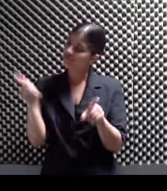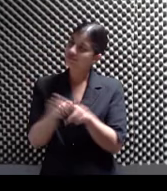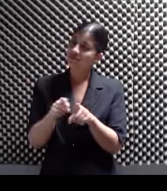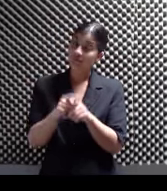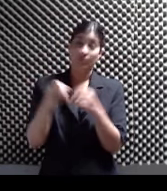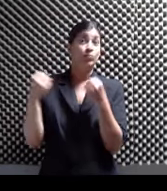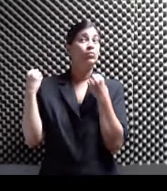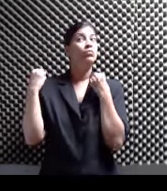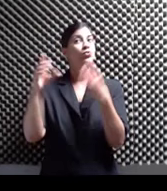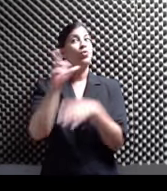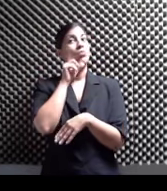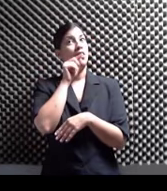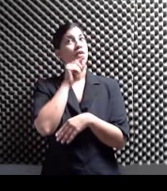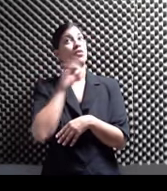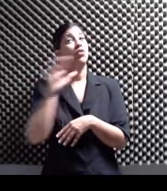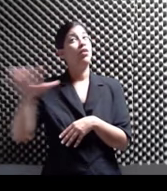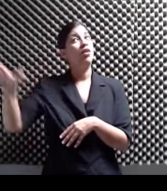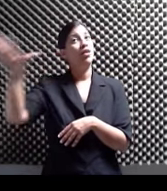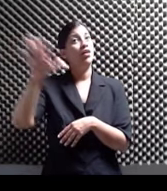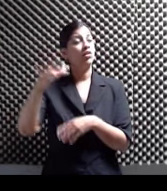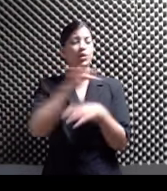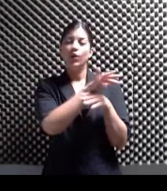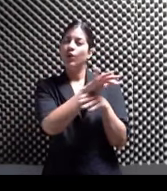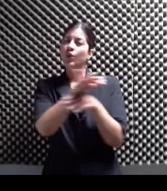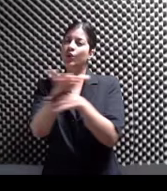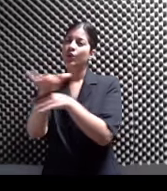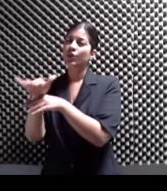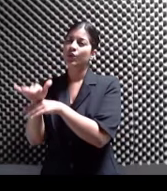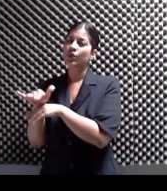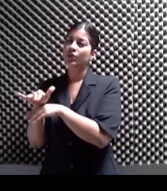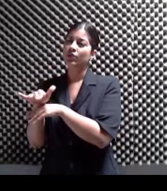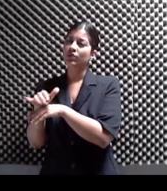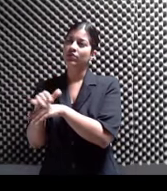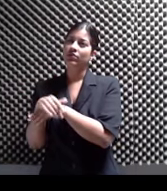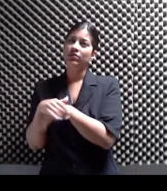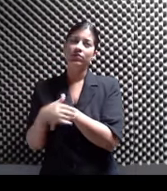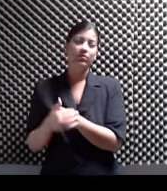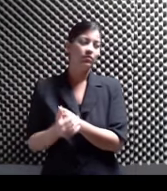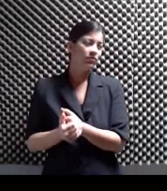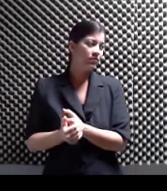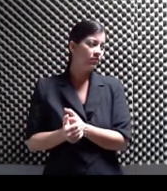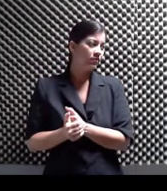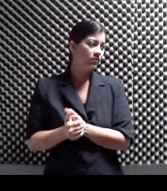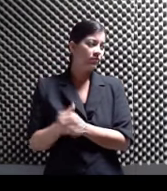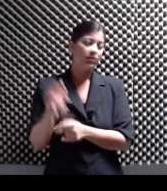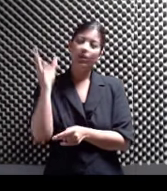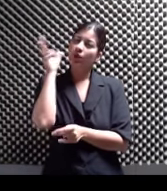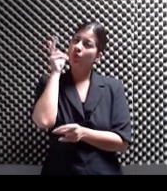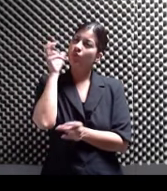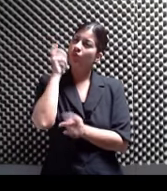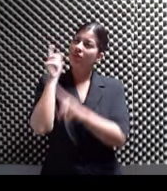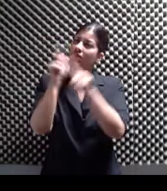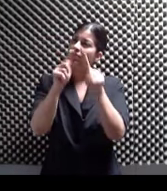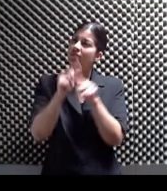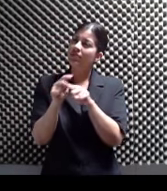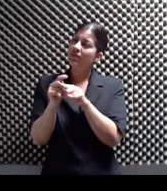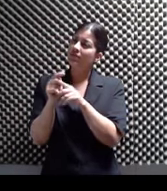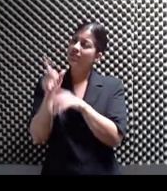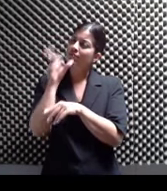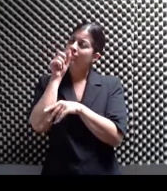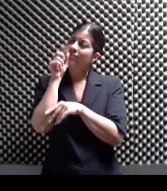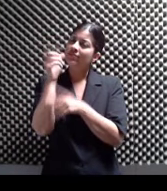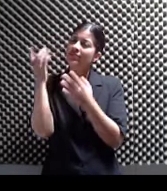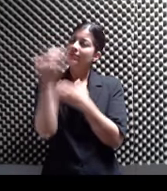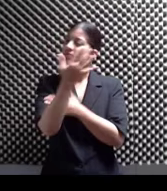tantos pájaros que hay por allí. En las noches se logra escuchar la diversidad completa de